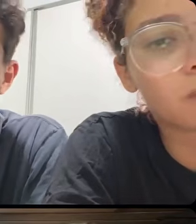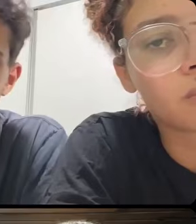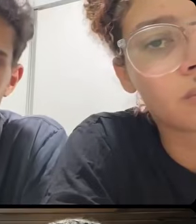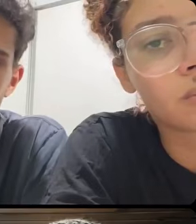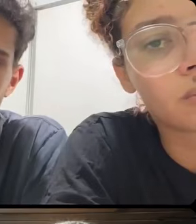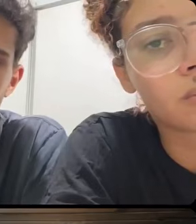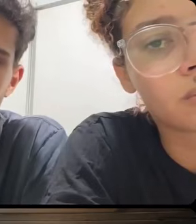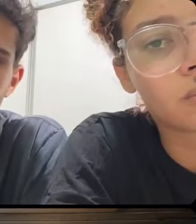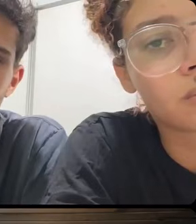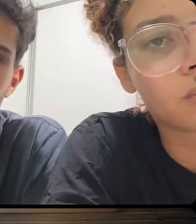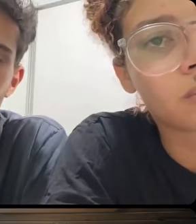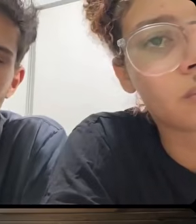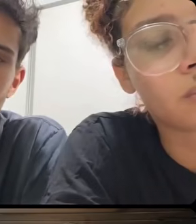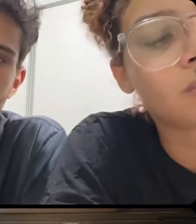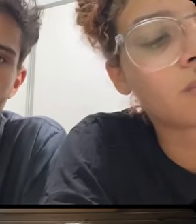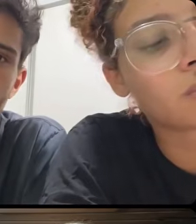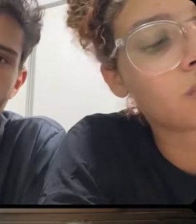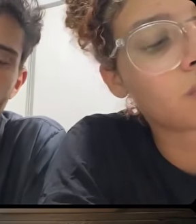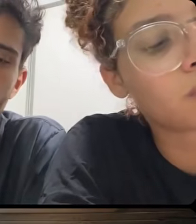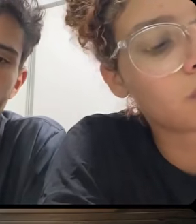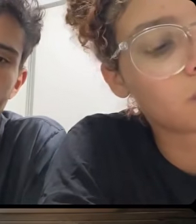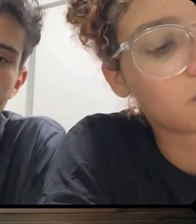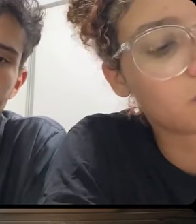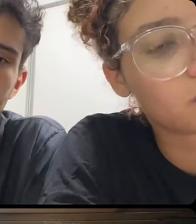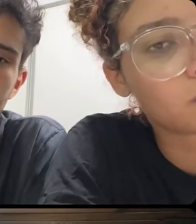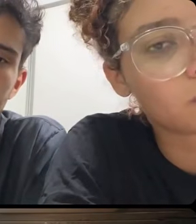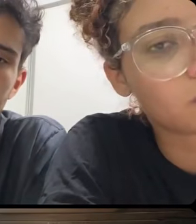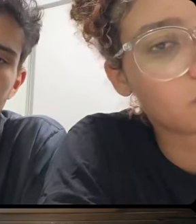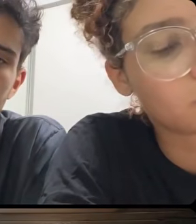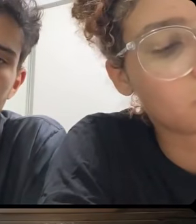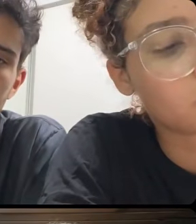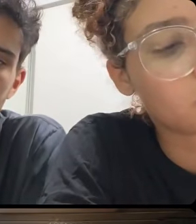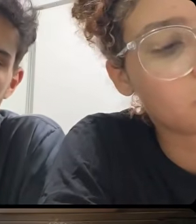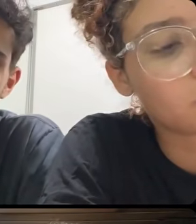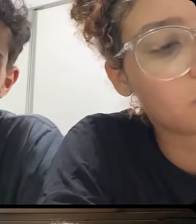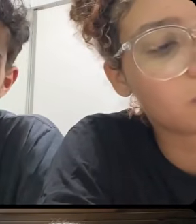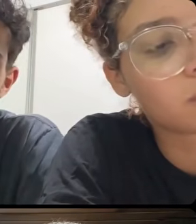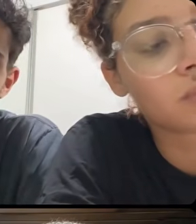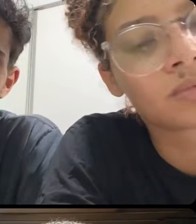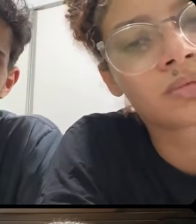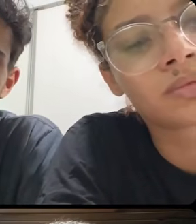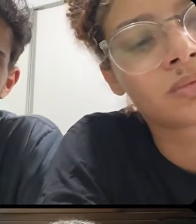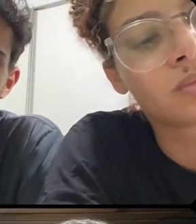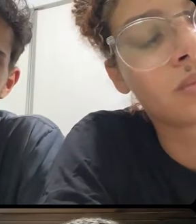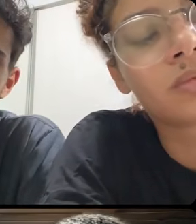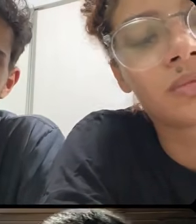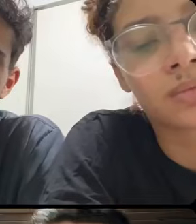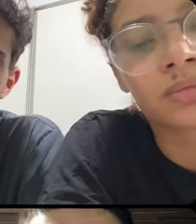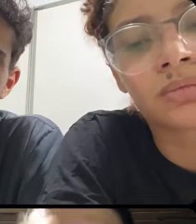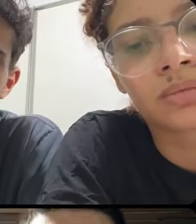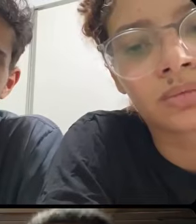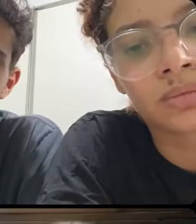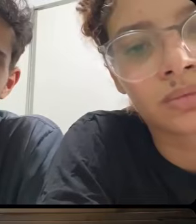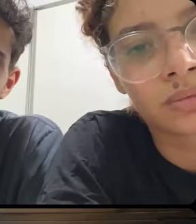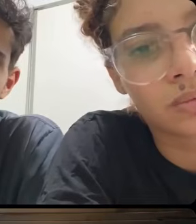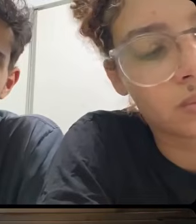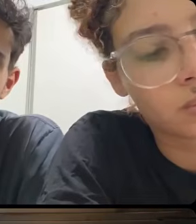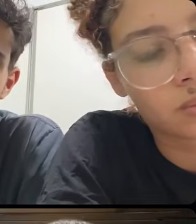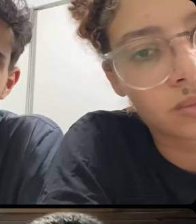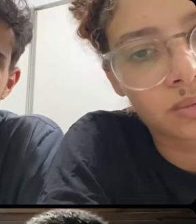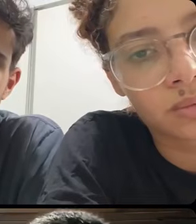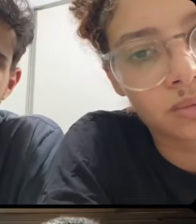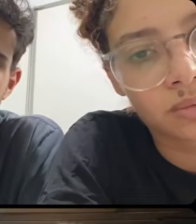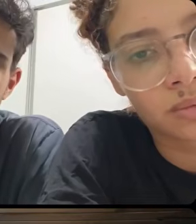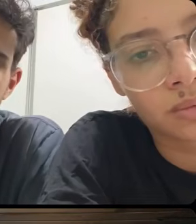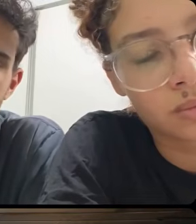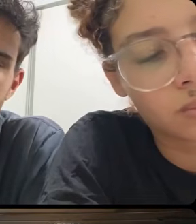não vai desamparar vocês, né? Deus uniu o outro para darem frutos. Então eu digo